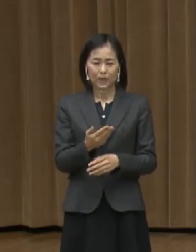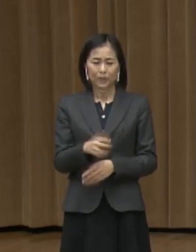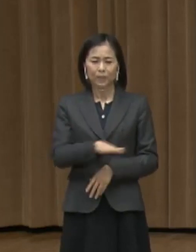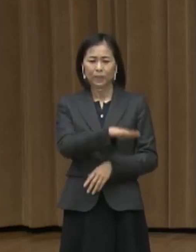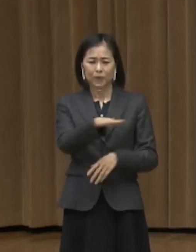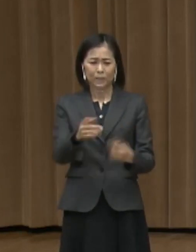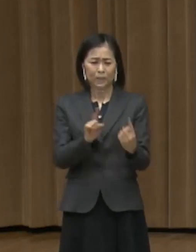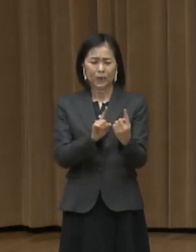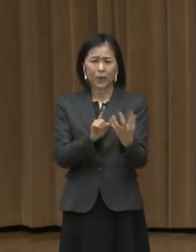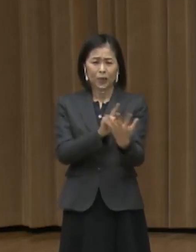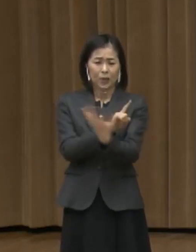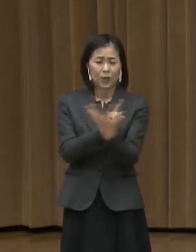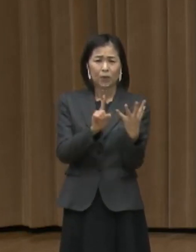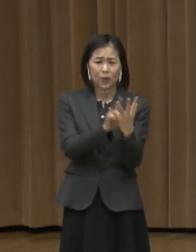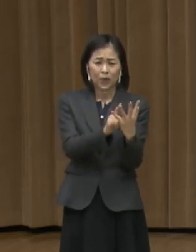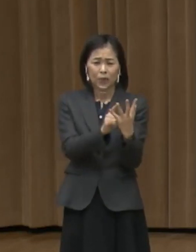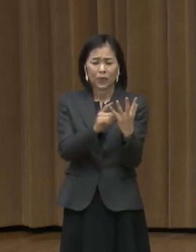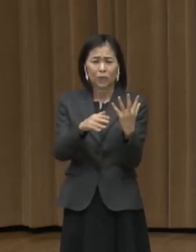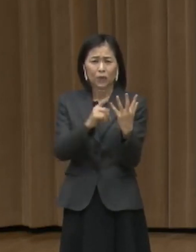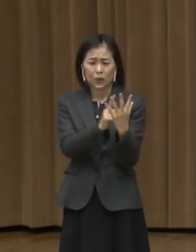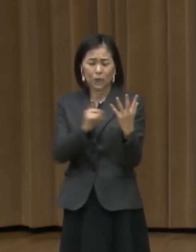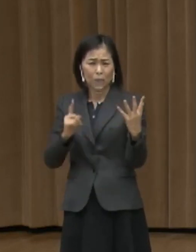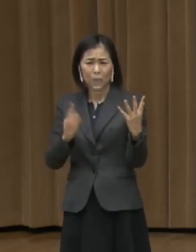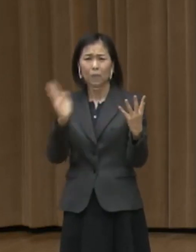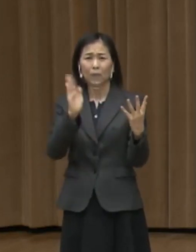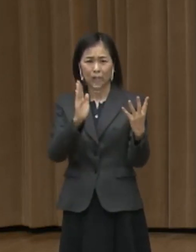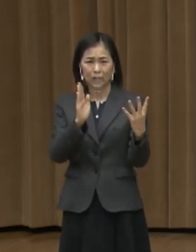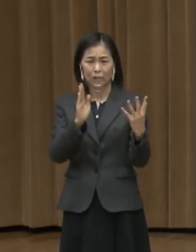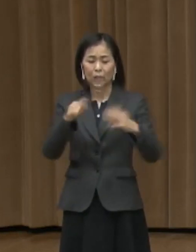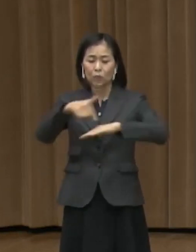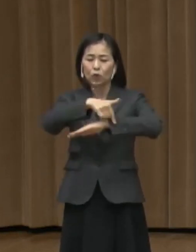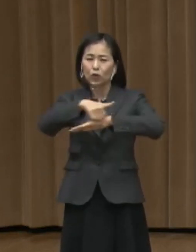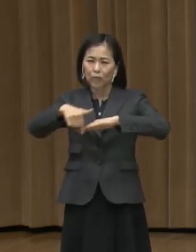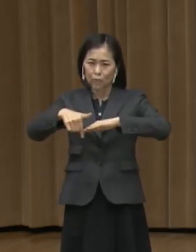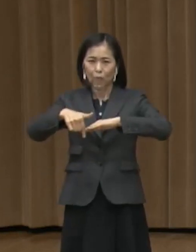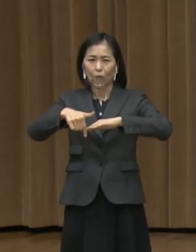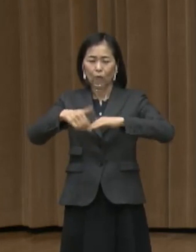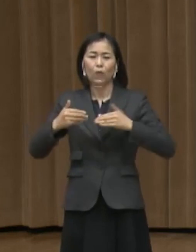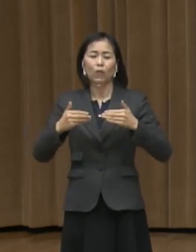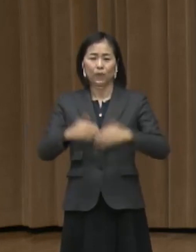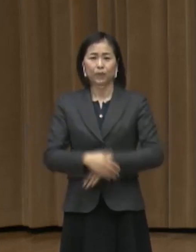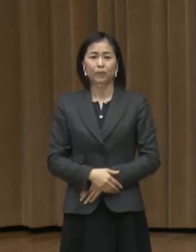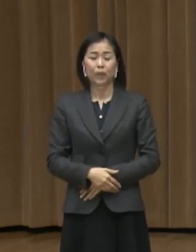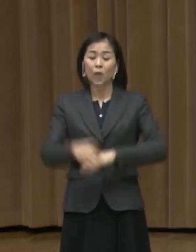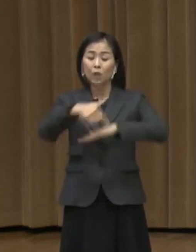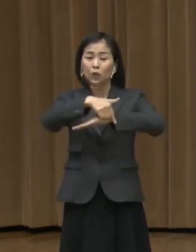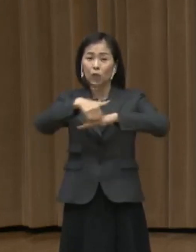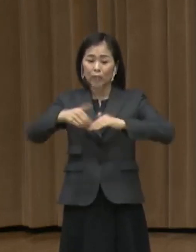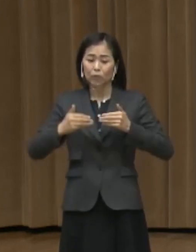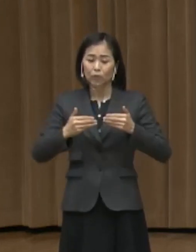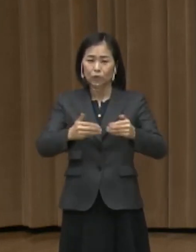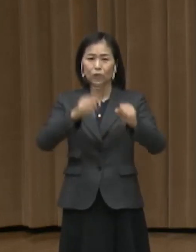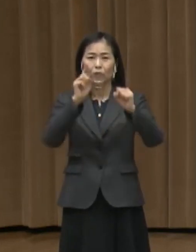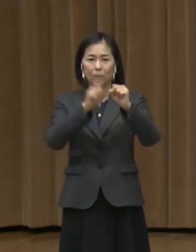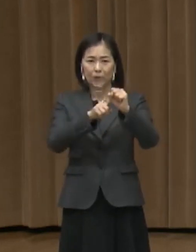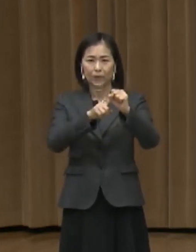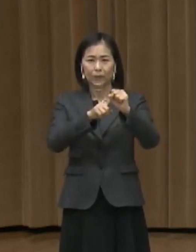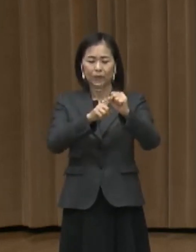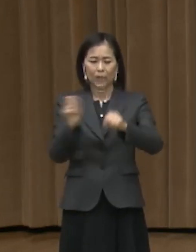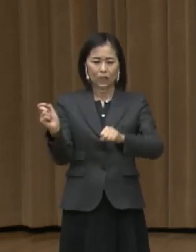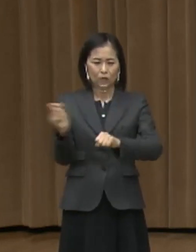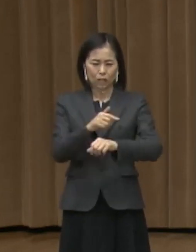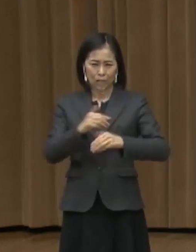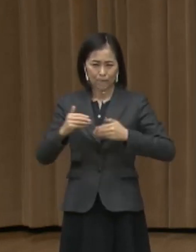しやすい埼玉を実現する主なプロジェクトについてであります。プロジェクトの推進にあたっては、即戦